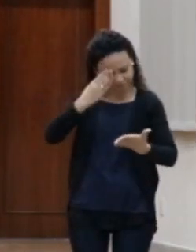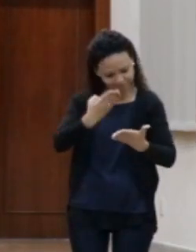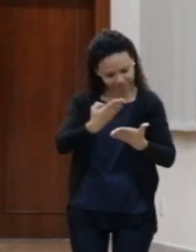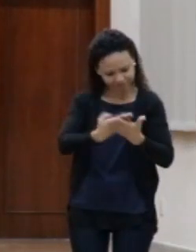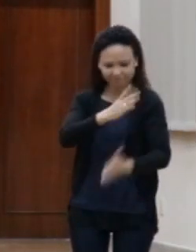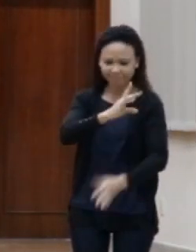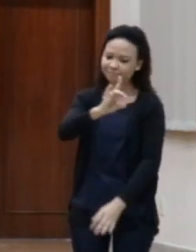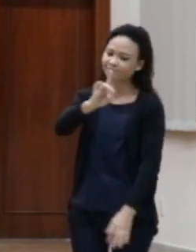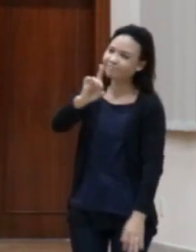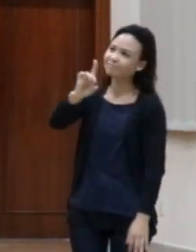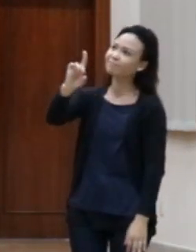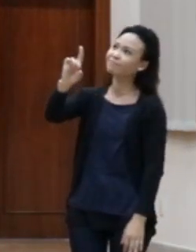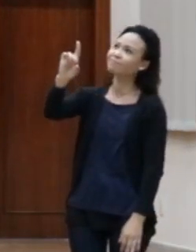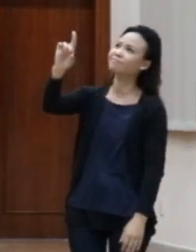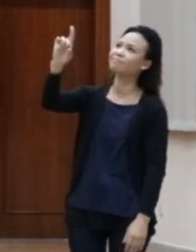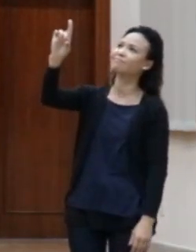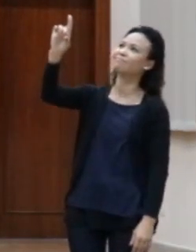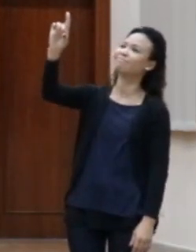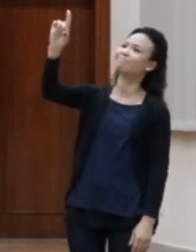alegrarei em ti.